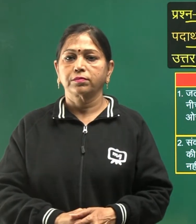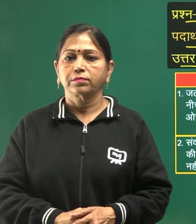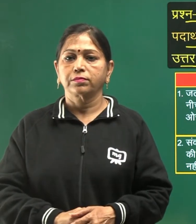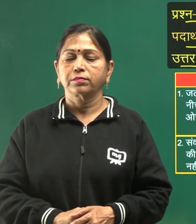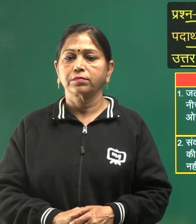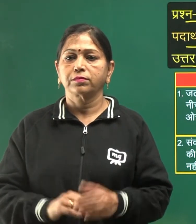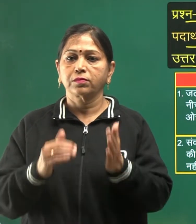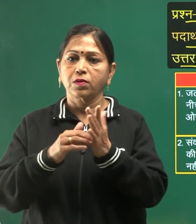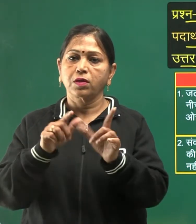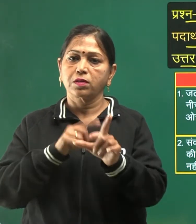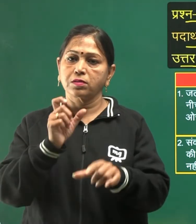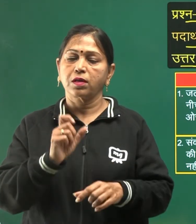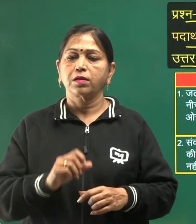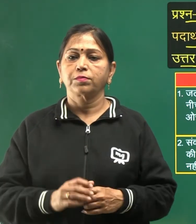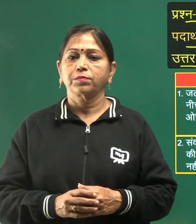जाइलम